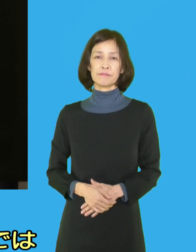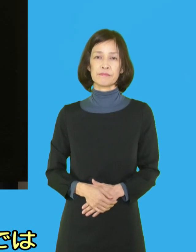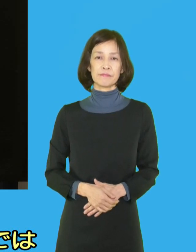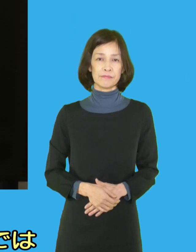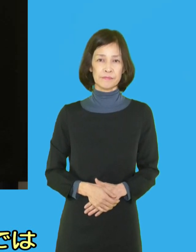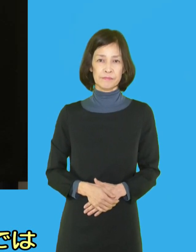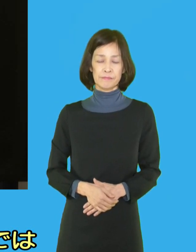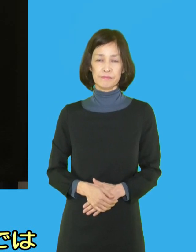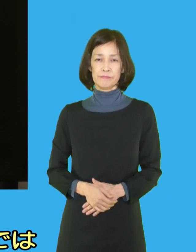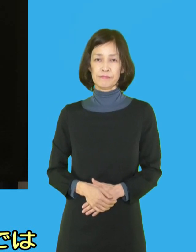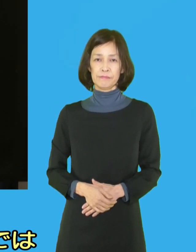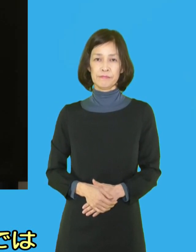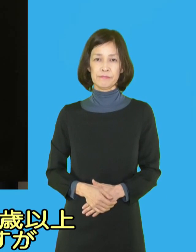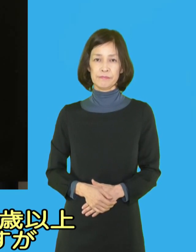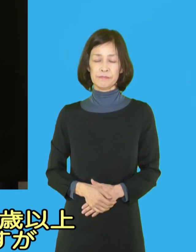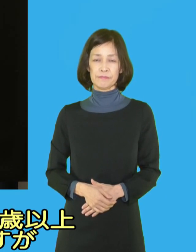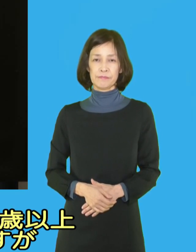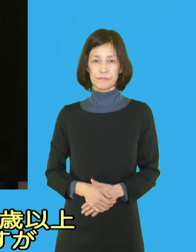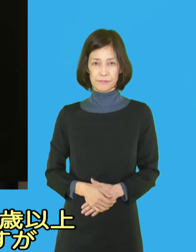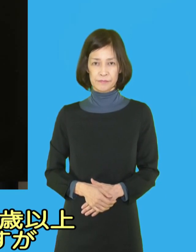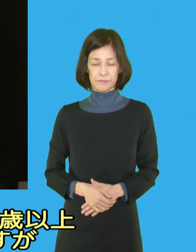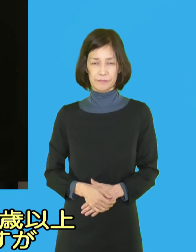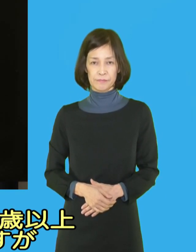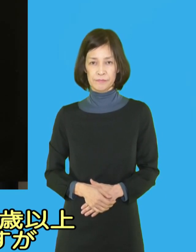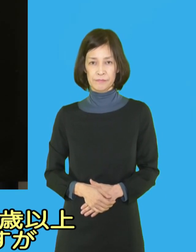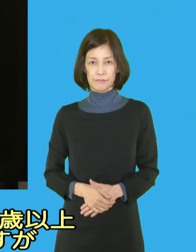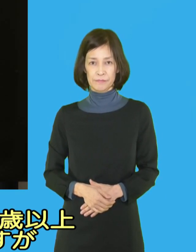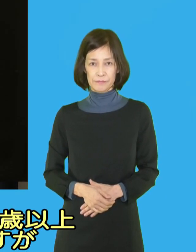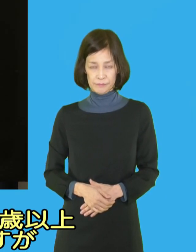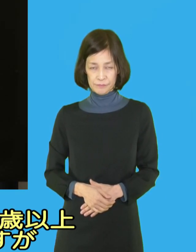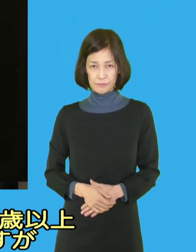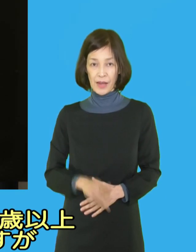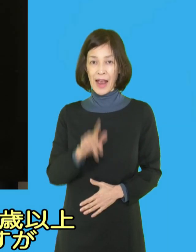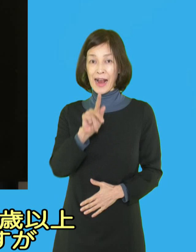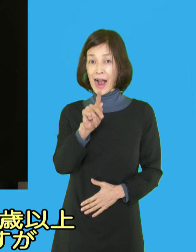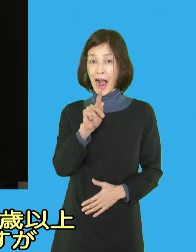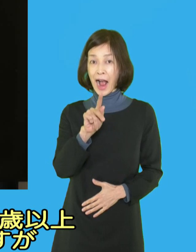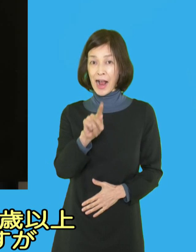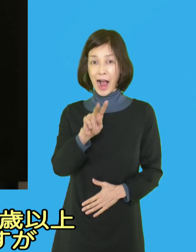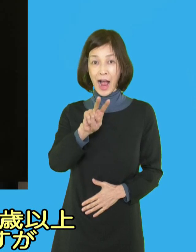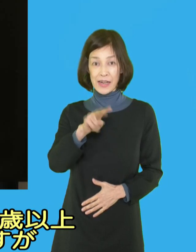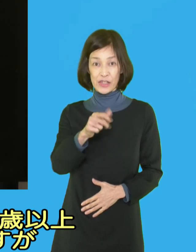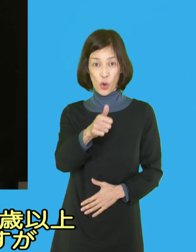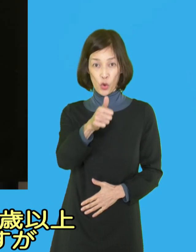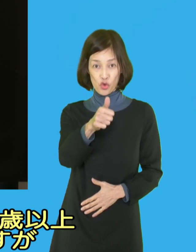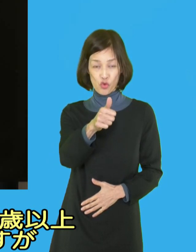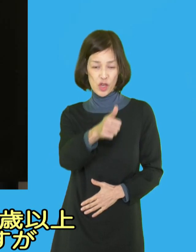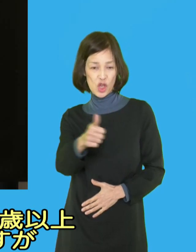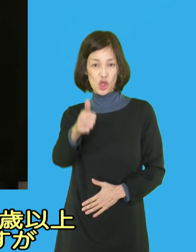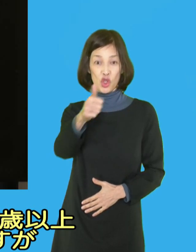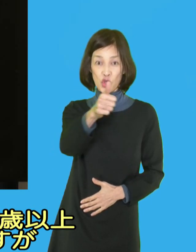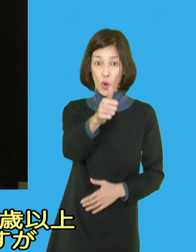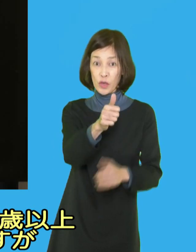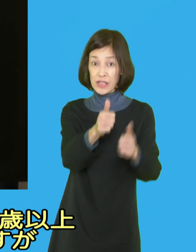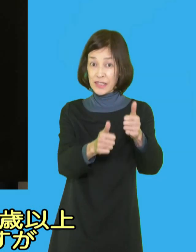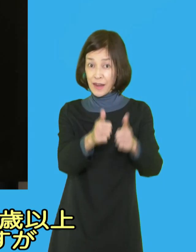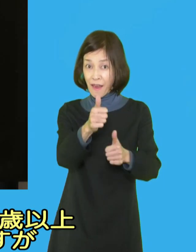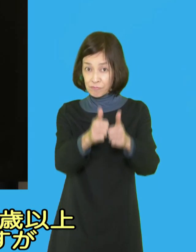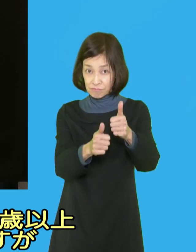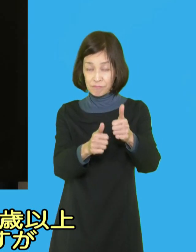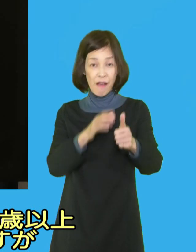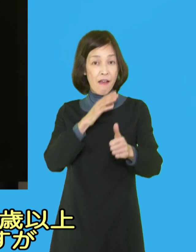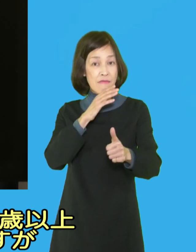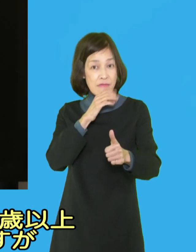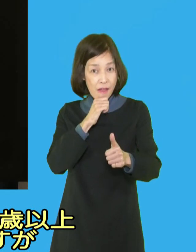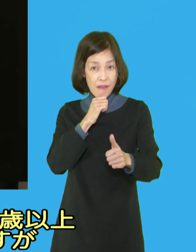大きなところではですね、まあ、今係長級承認試験というものは30歳以上ということで